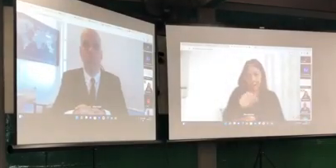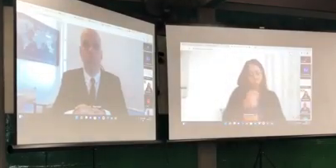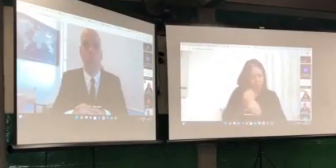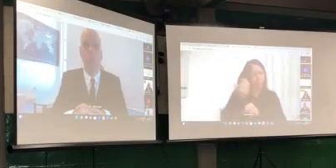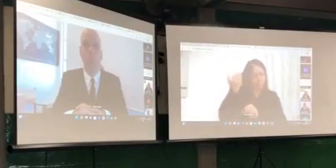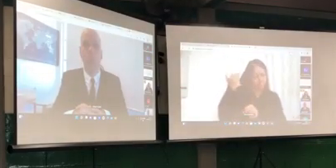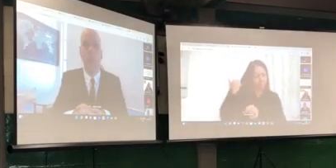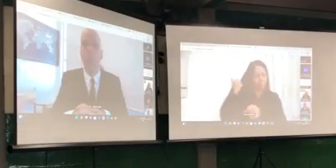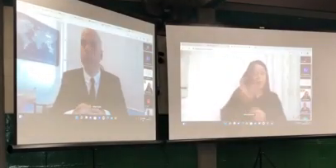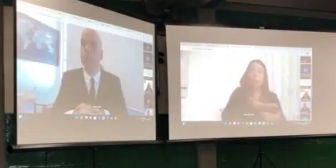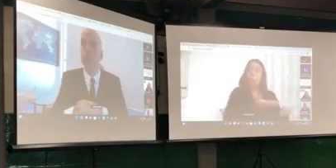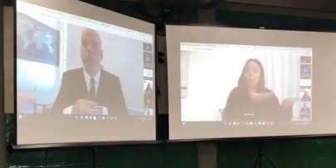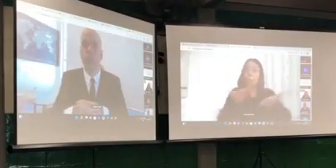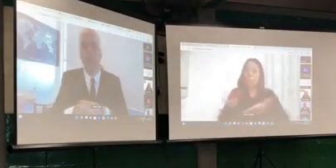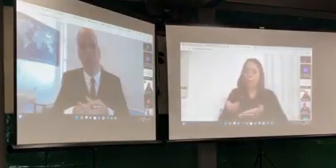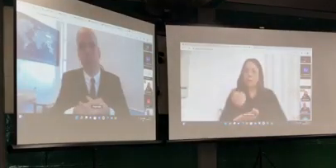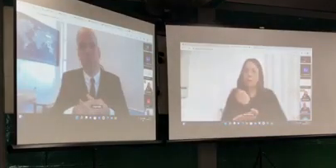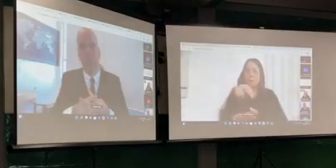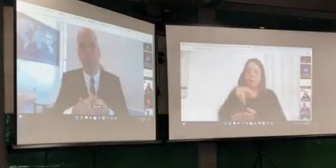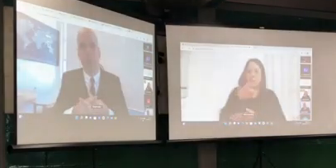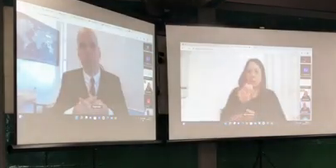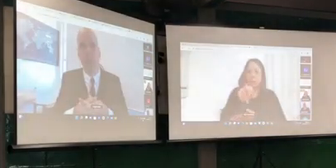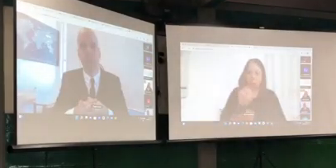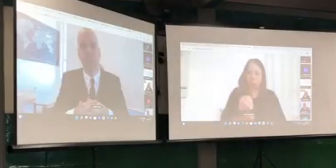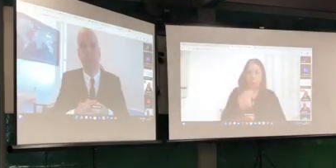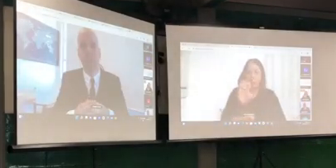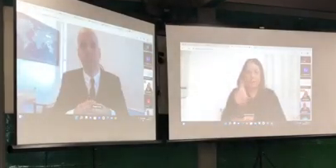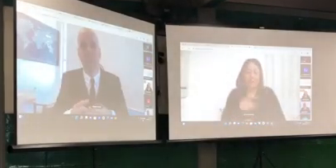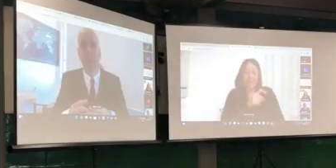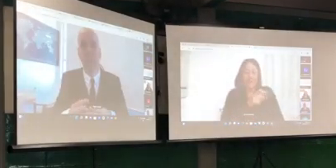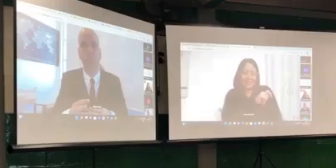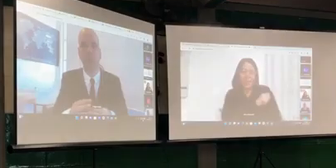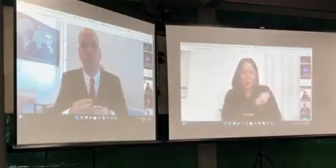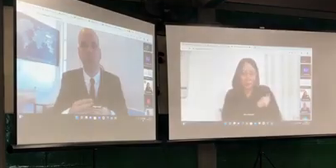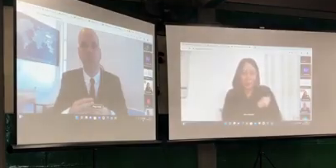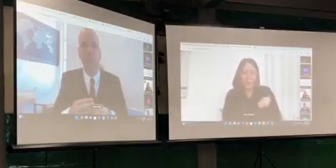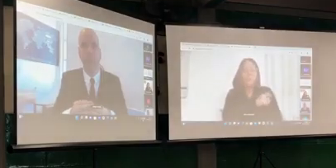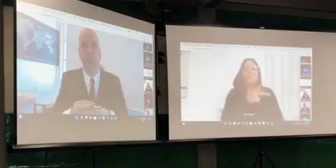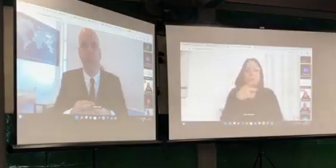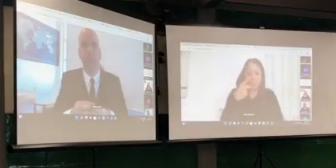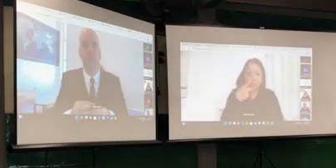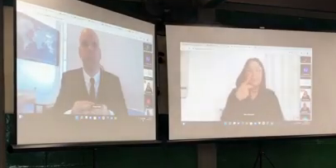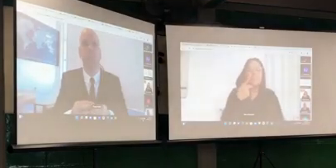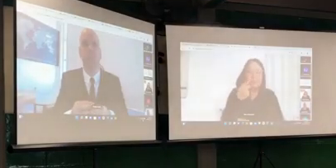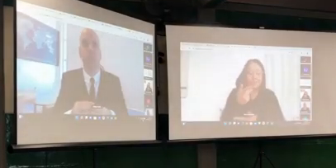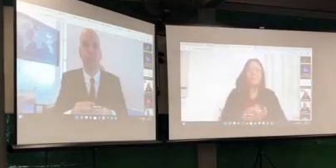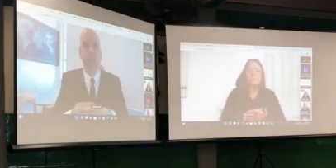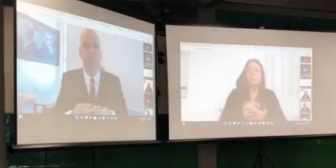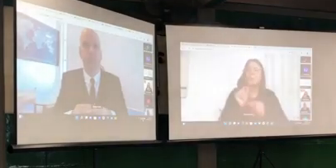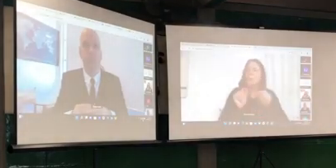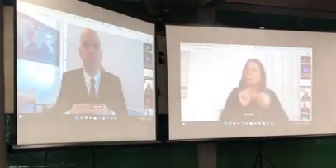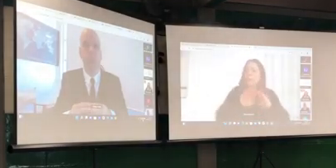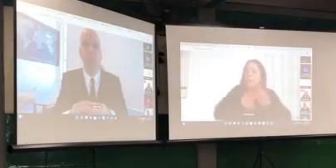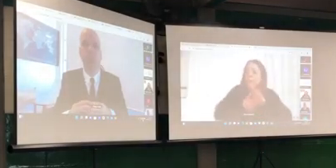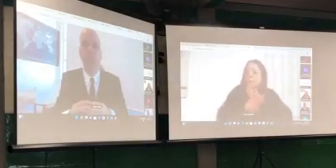eu convidei o Antônio, que era um ex-aluno, então ele falou, né, sobre a adaptação, falou sobre o